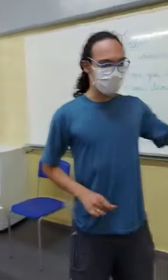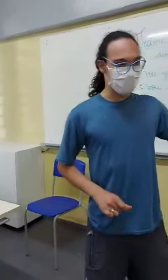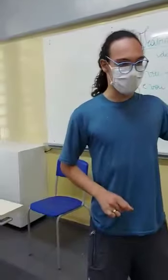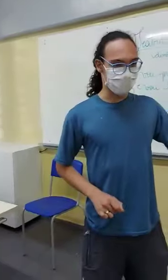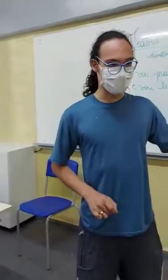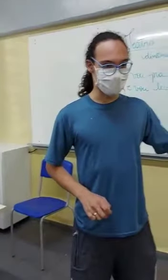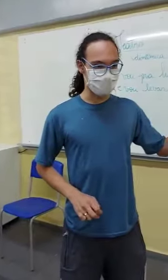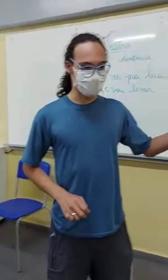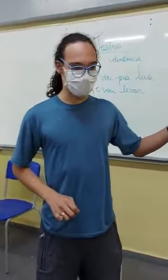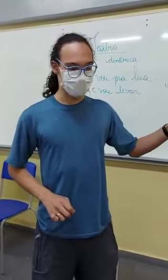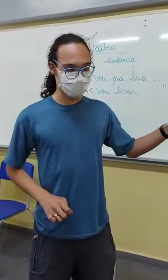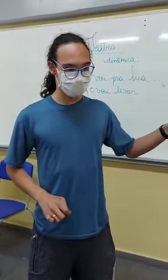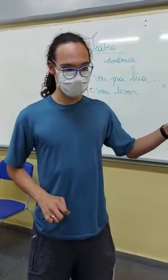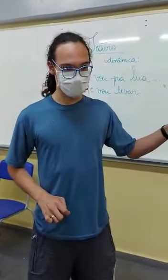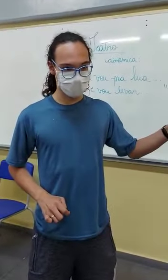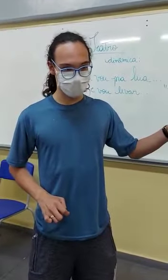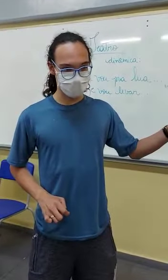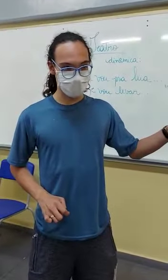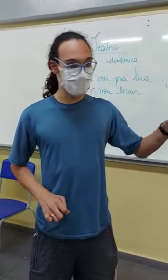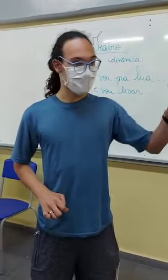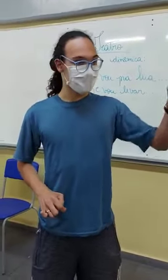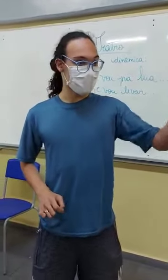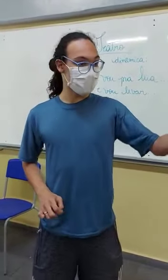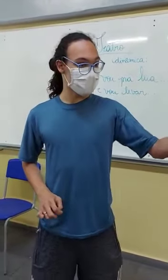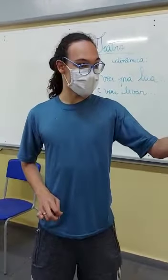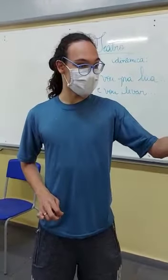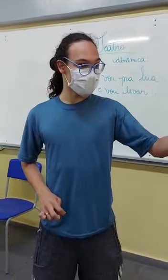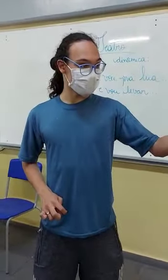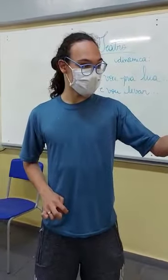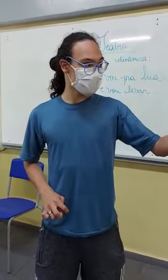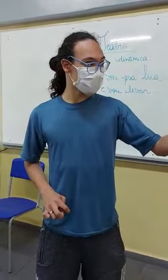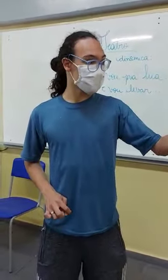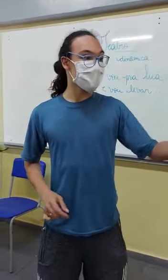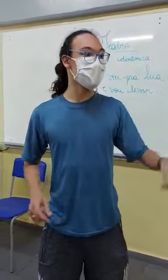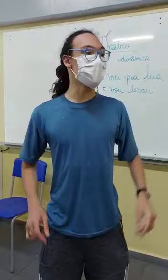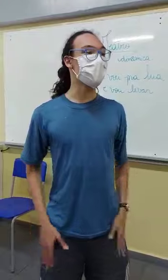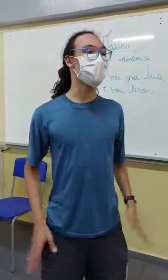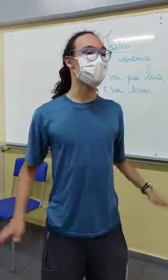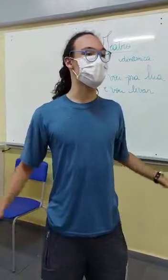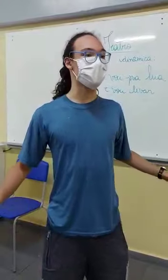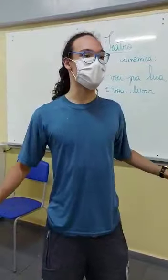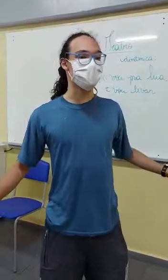Minha lixeira, meu RG e meu cartão de crédito.